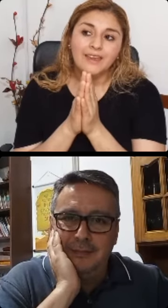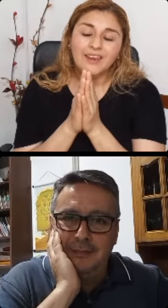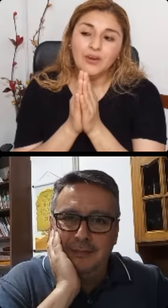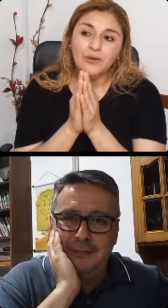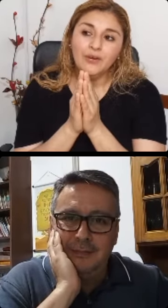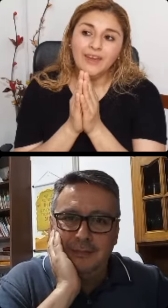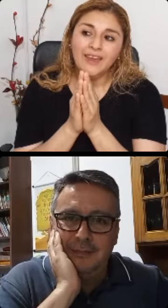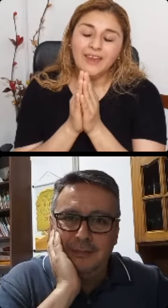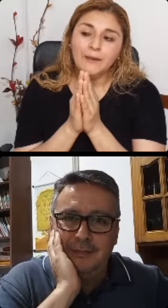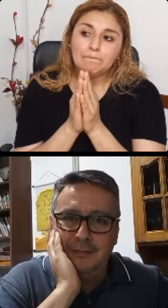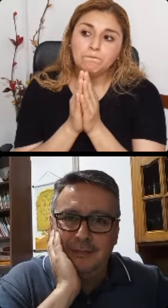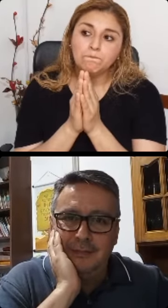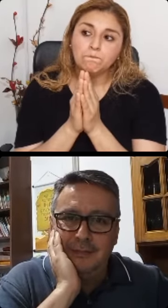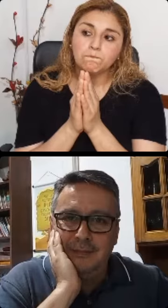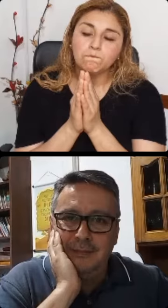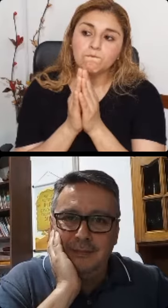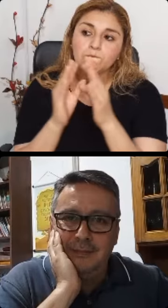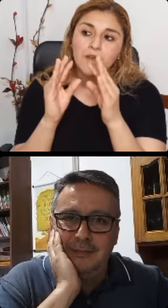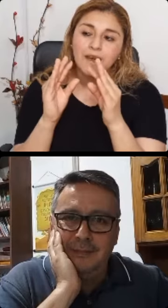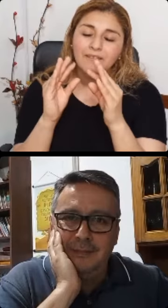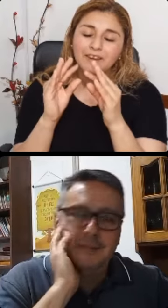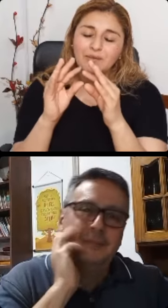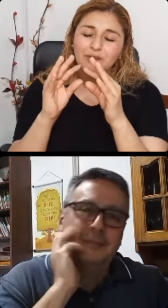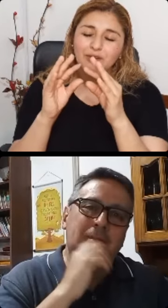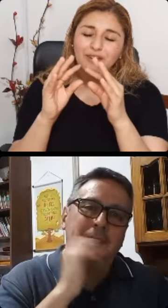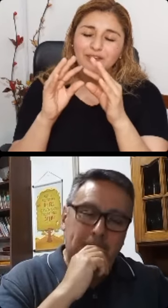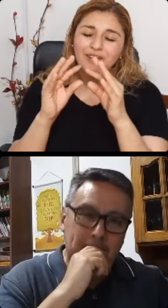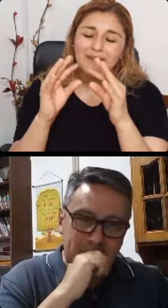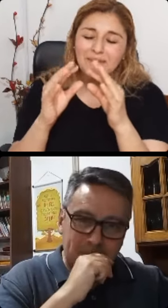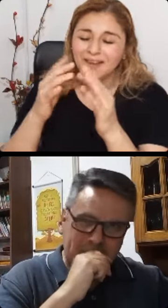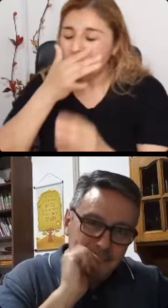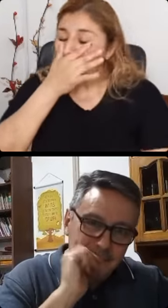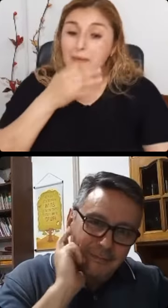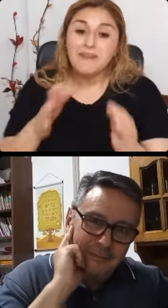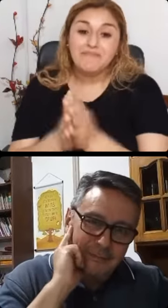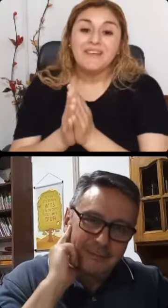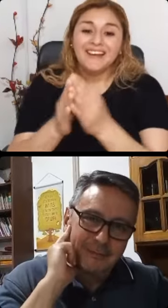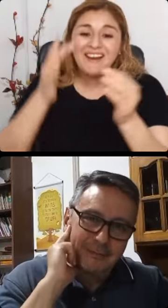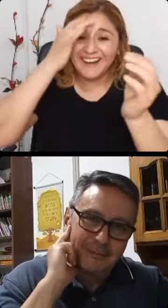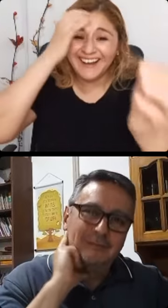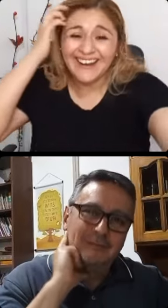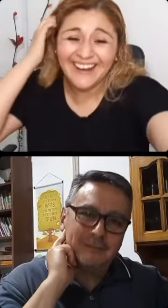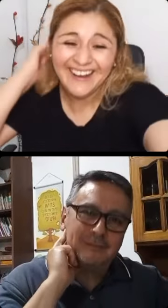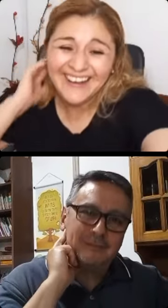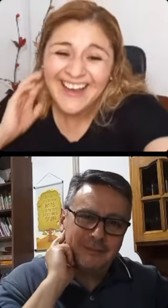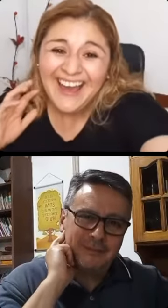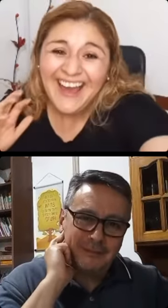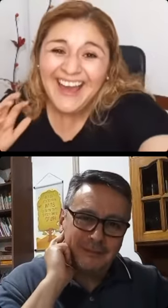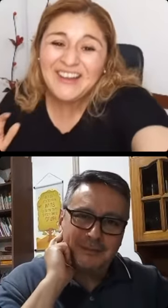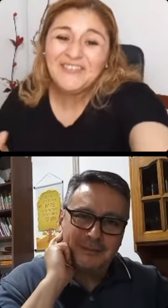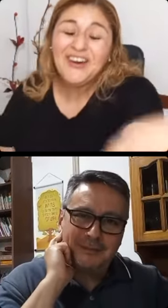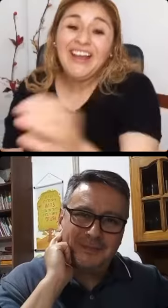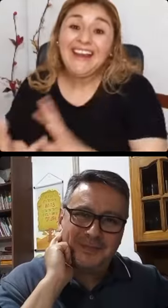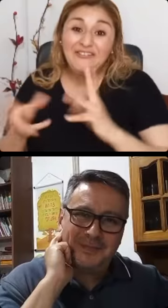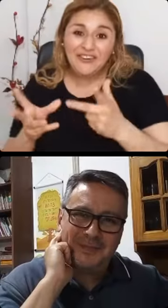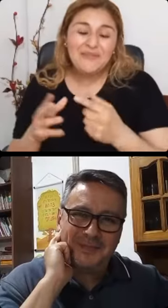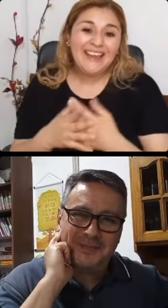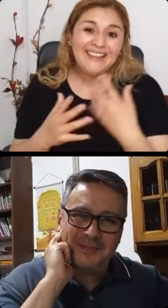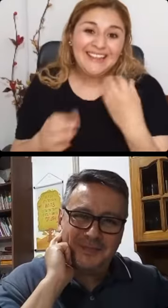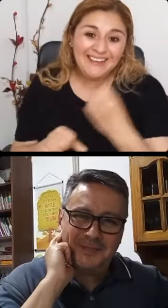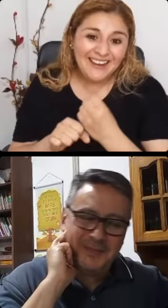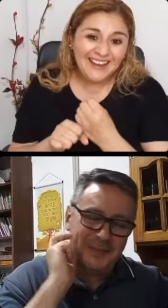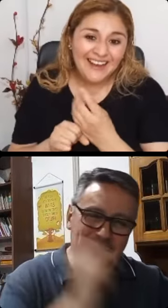y como a ver ¿cómo lo digo en español? bien como es